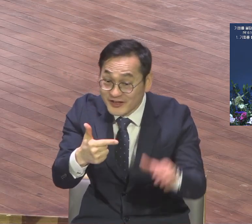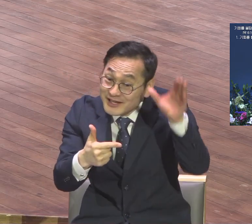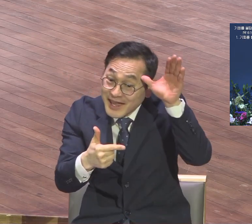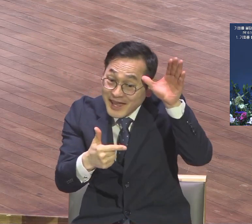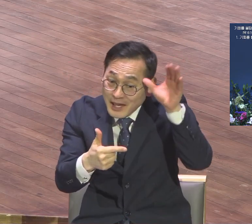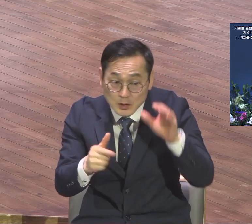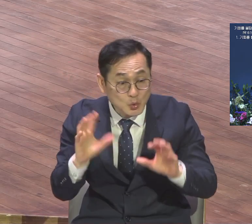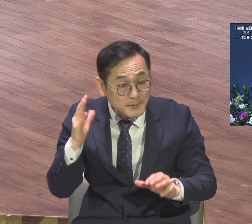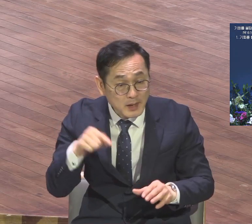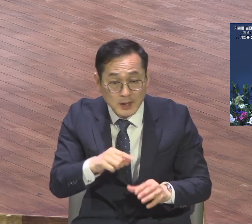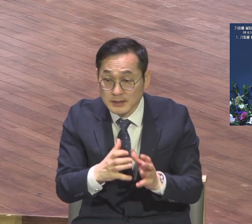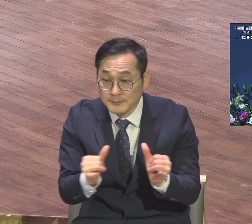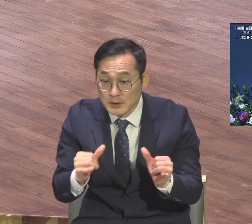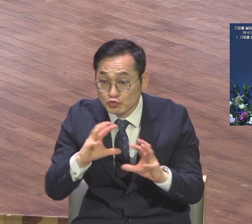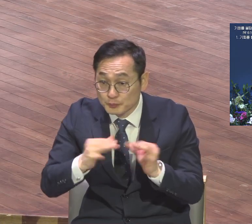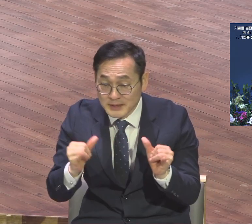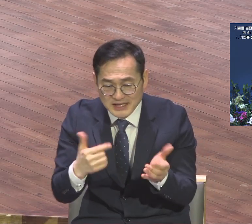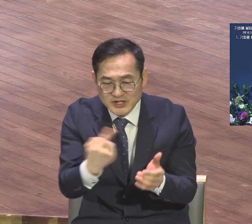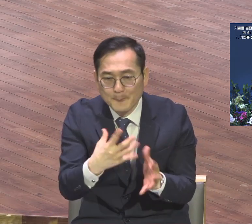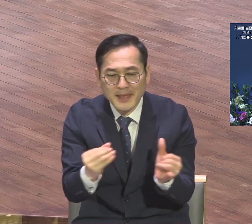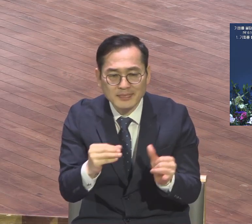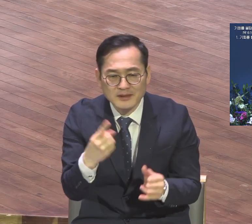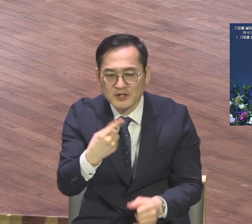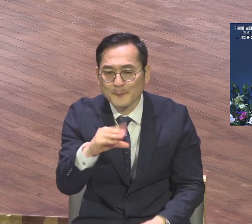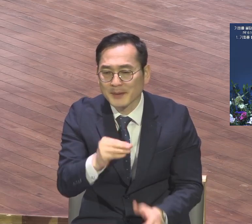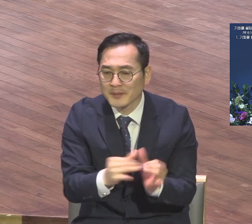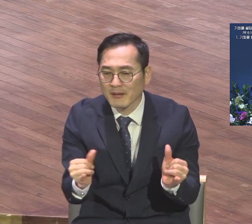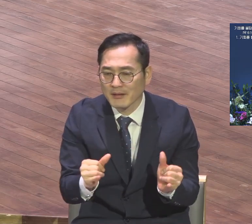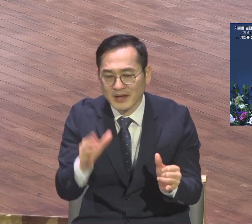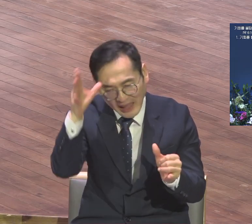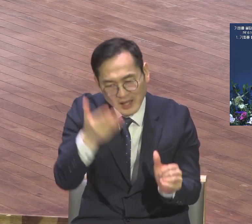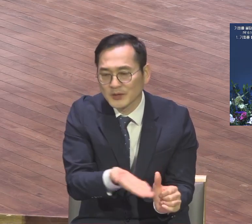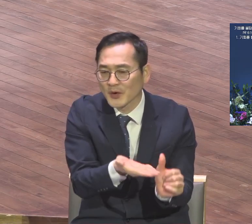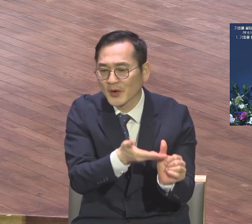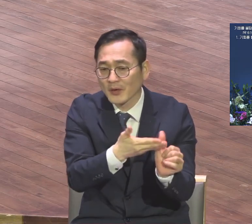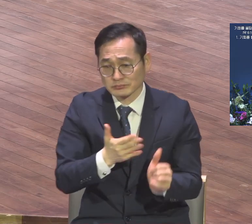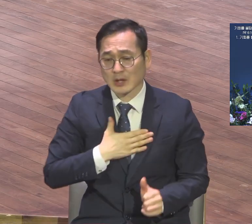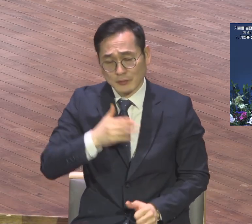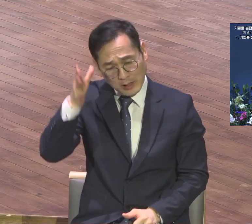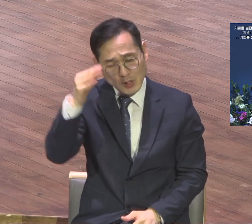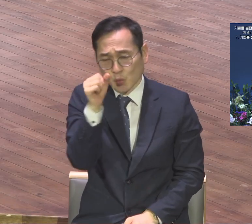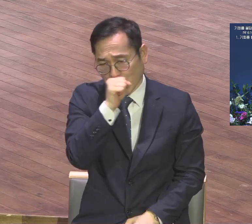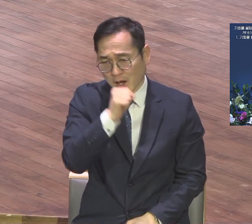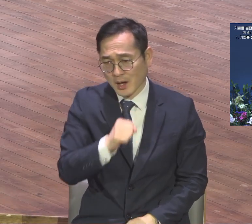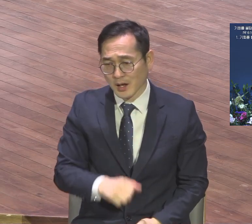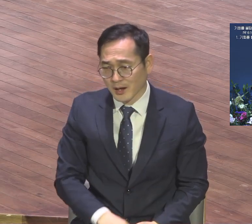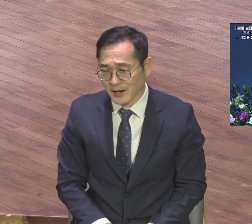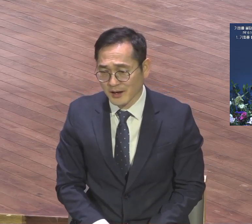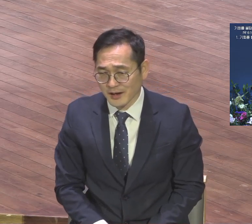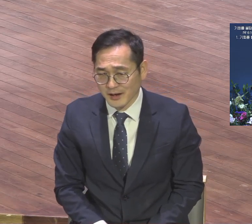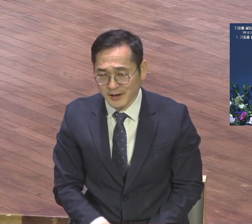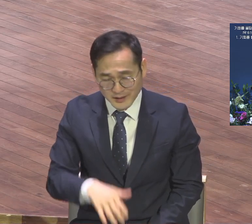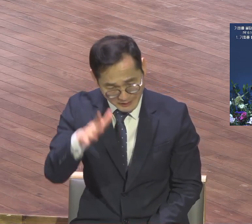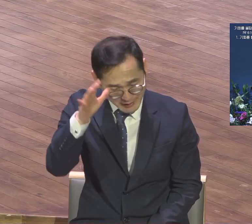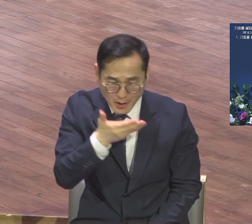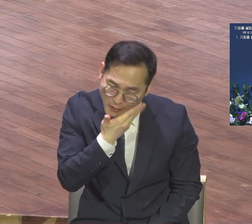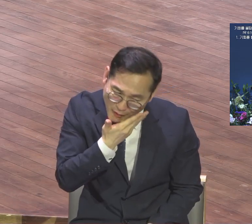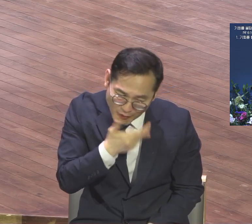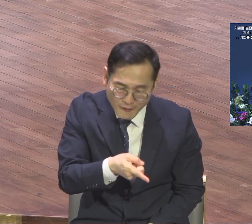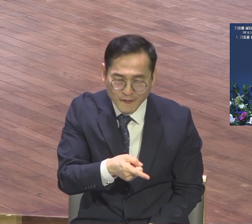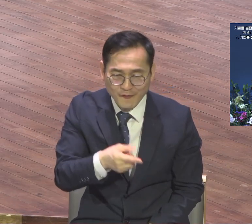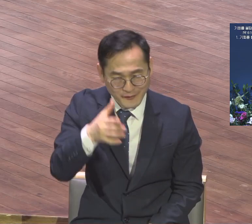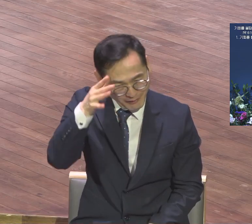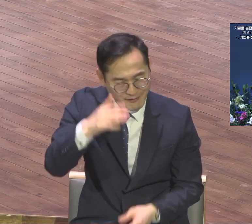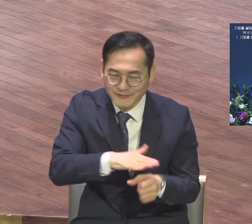1천만이 넘었다. 반려견을 키우 저도 개 좋아합니다. 뭐 세상적으로는 개띠도이기도 하지만은 개를